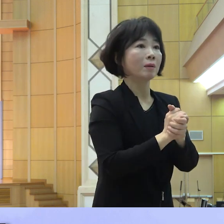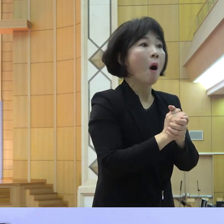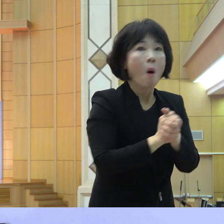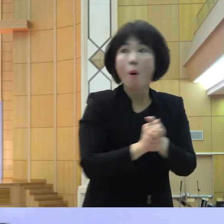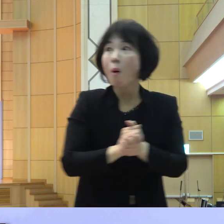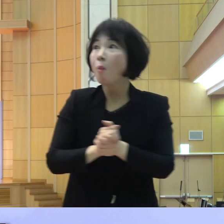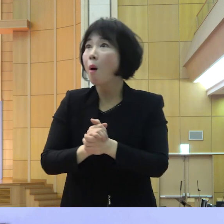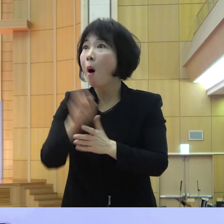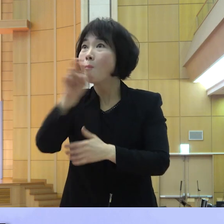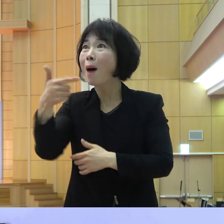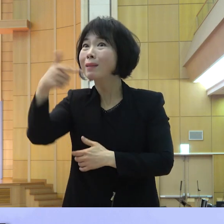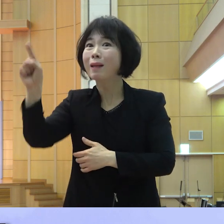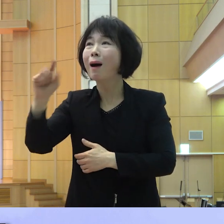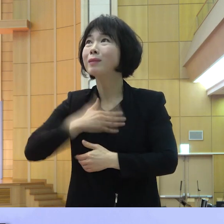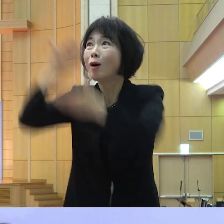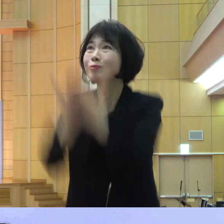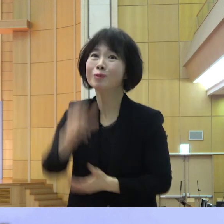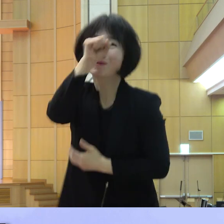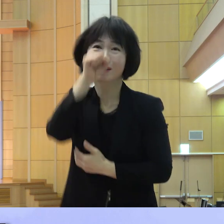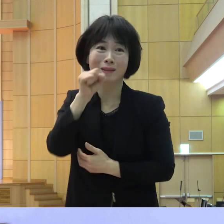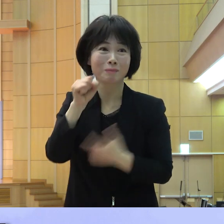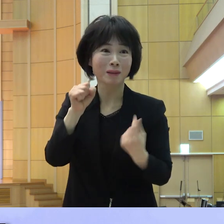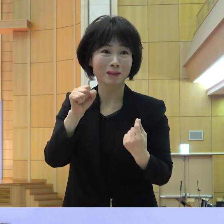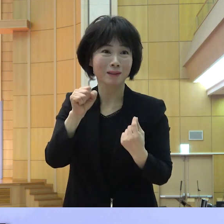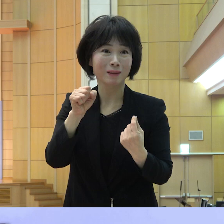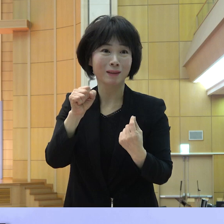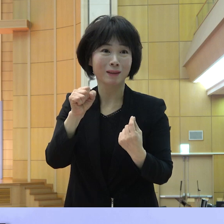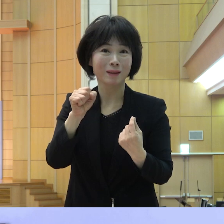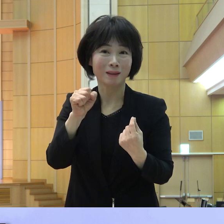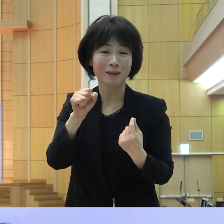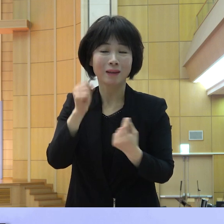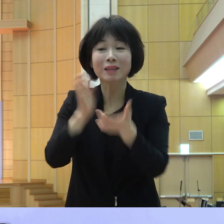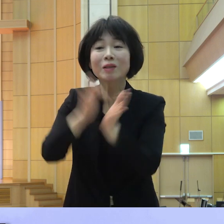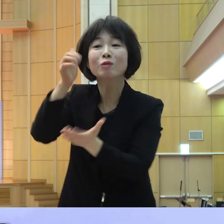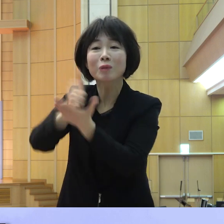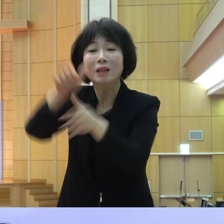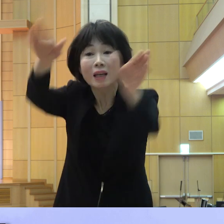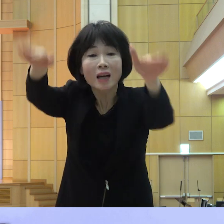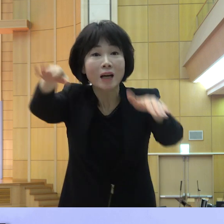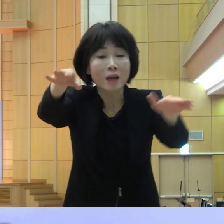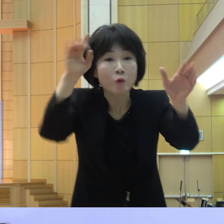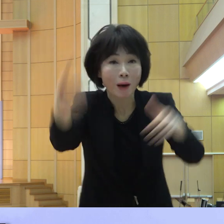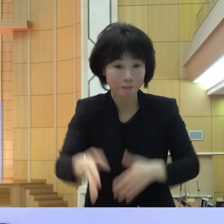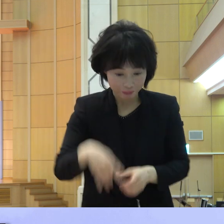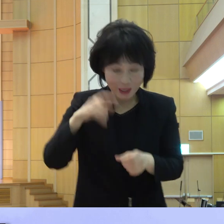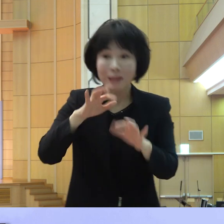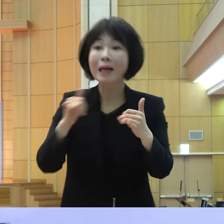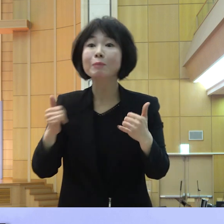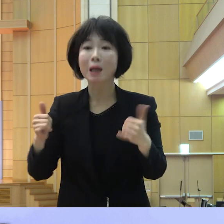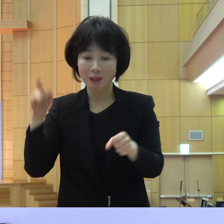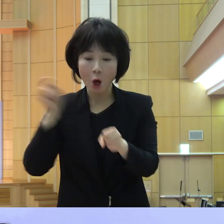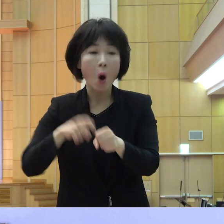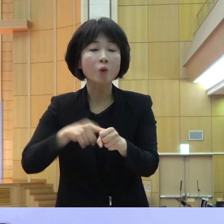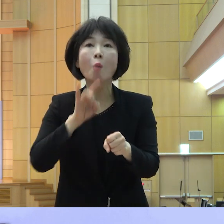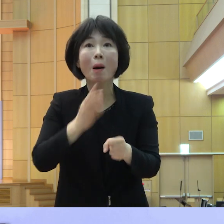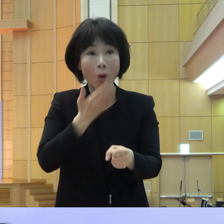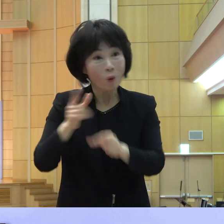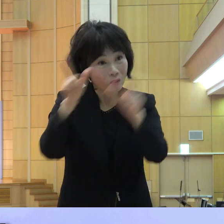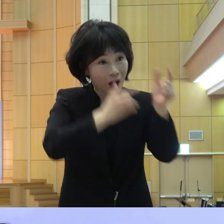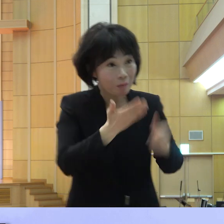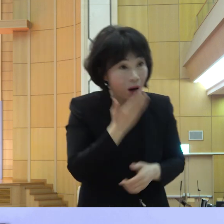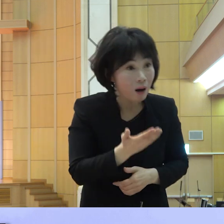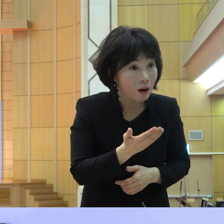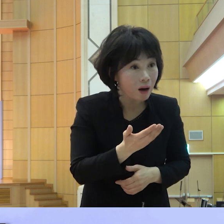내게 먹이신 것은 사람이 떡으로만 사는 것이 아니라, 사람이 떡으로만이란 말은 우리가